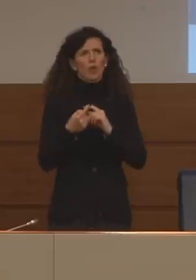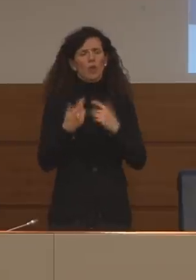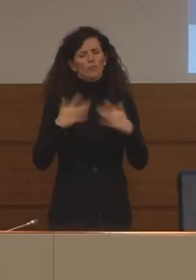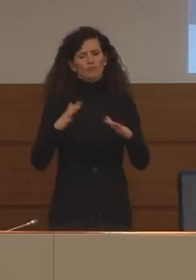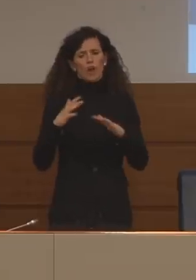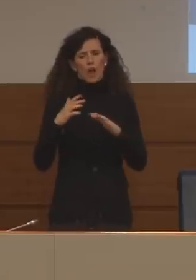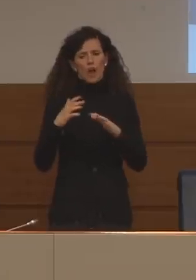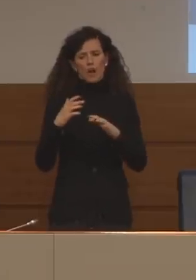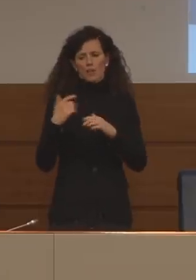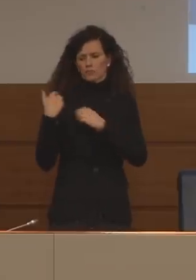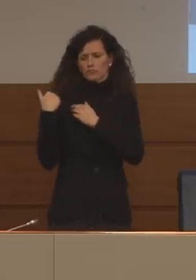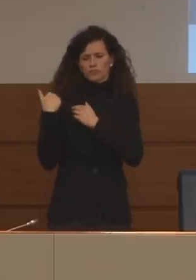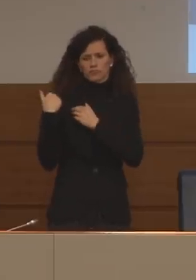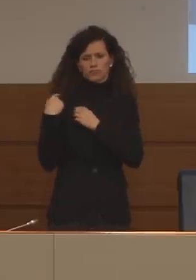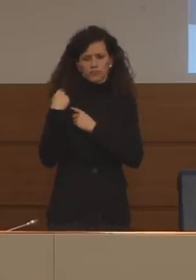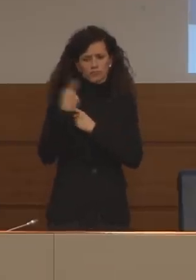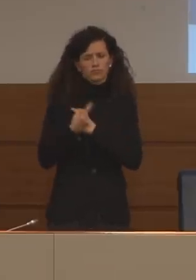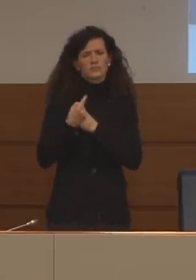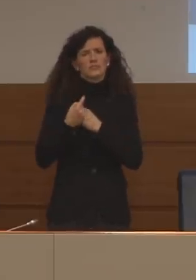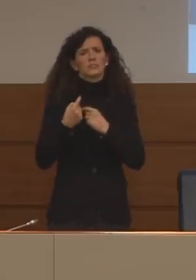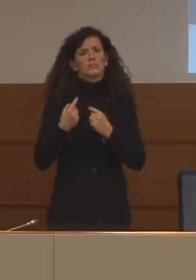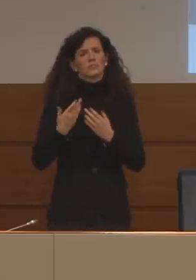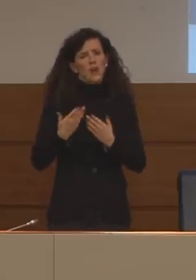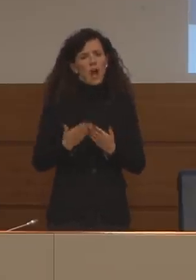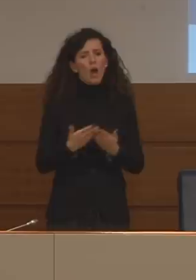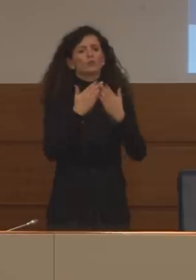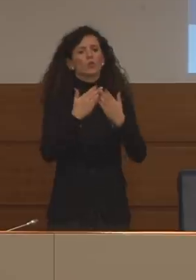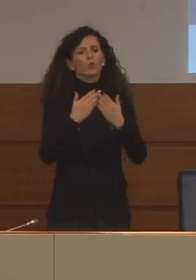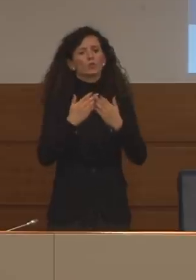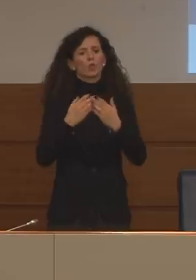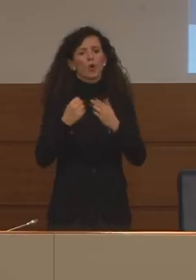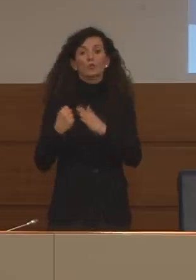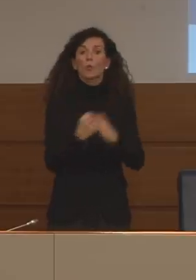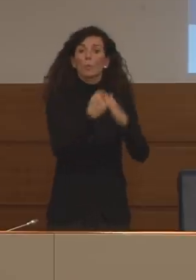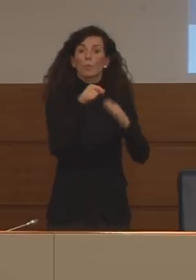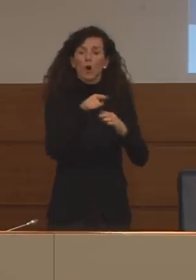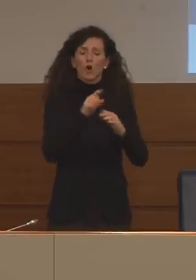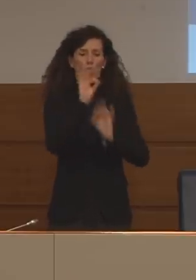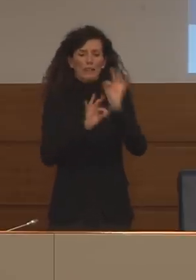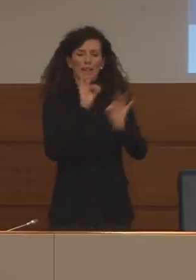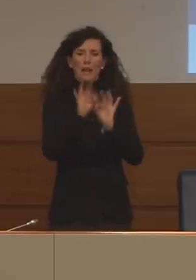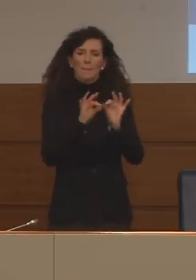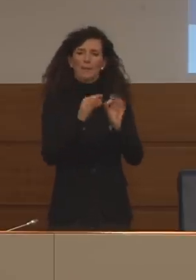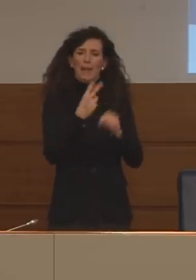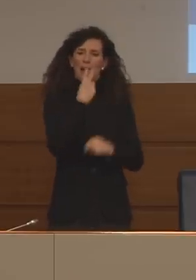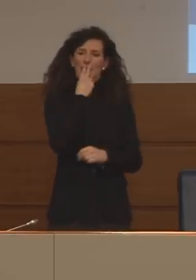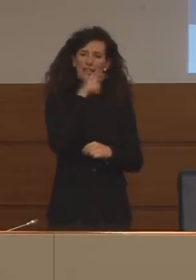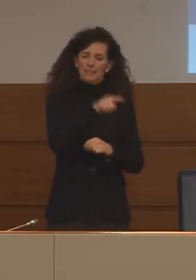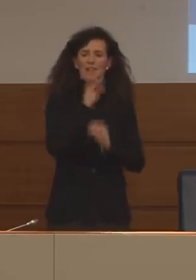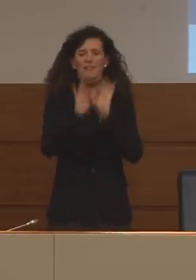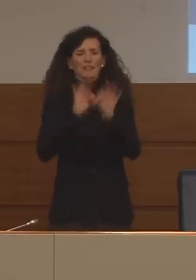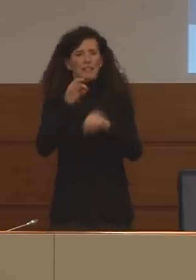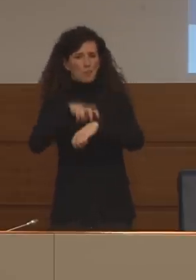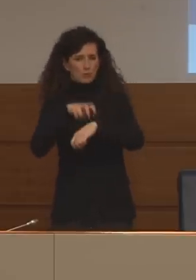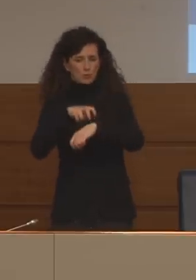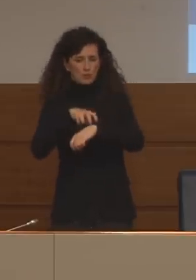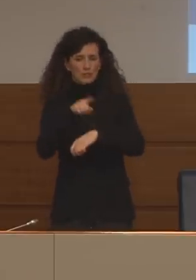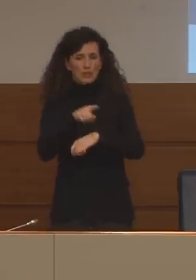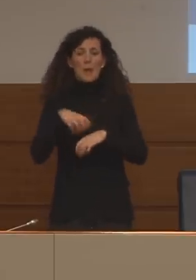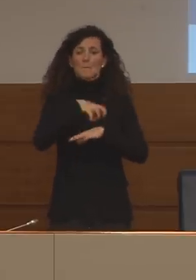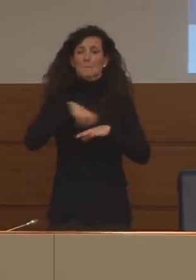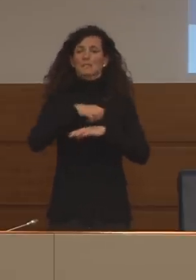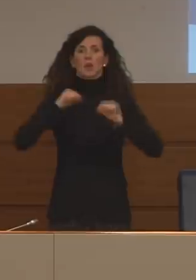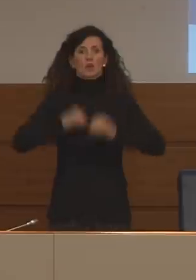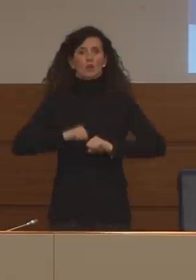giorno per il potenziamento delle terapie intensive sub intensive ministero della salute a livello di programmazione